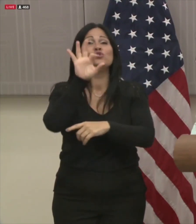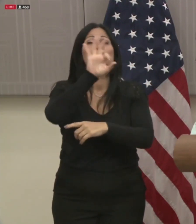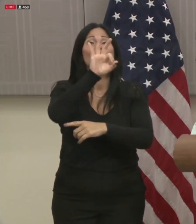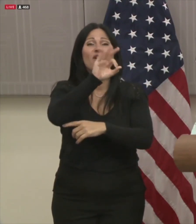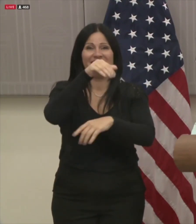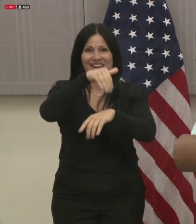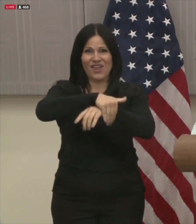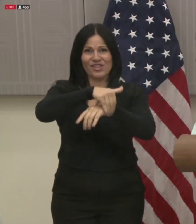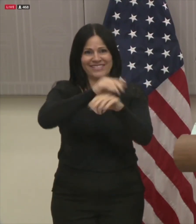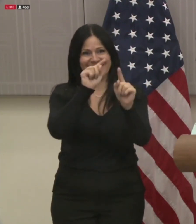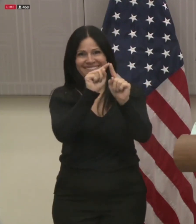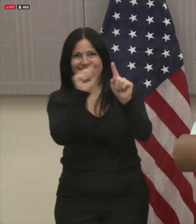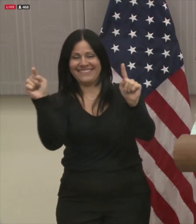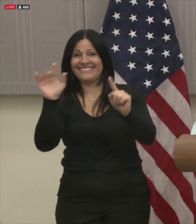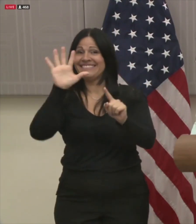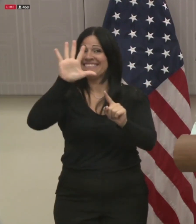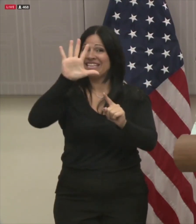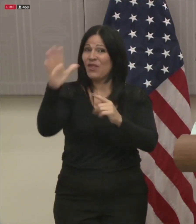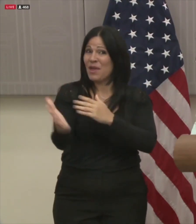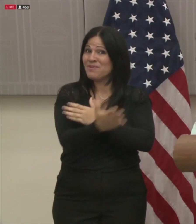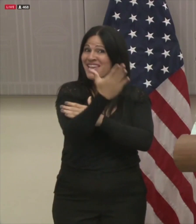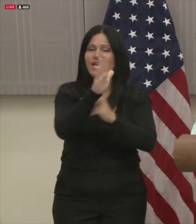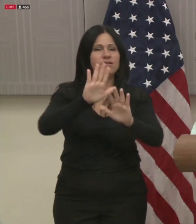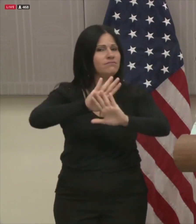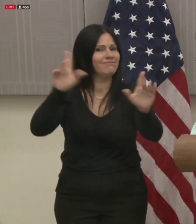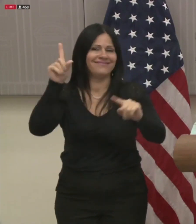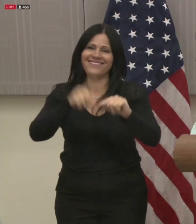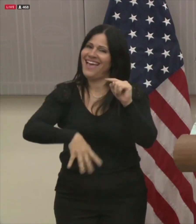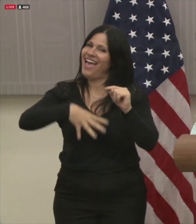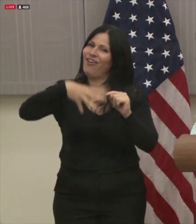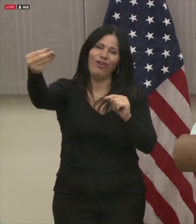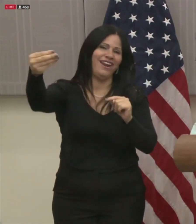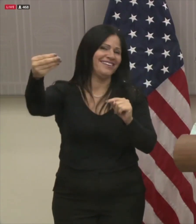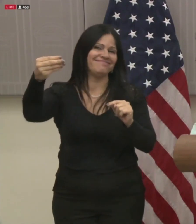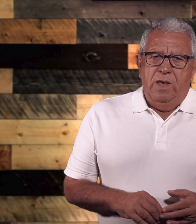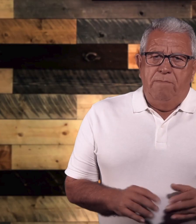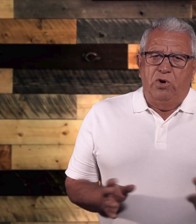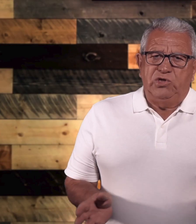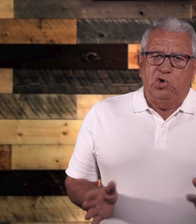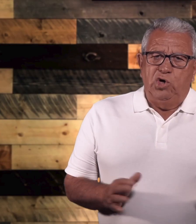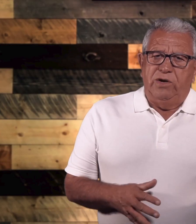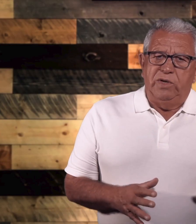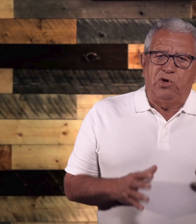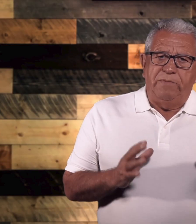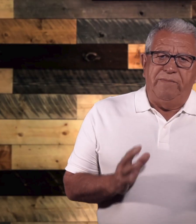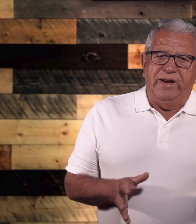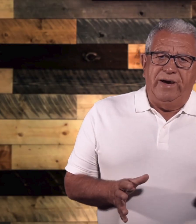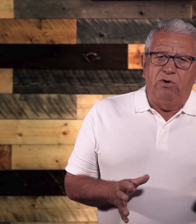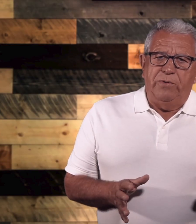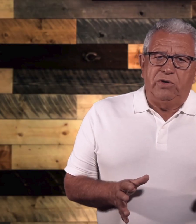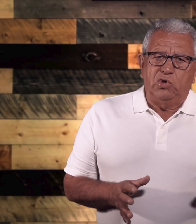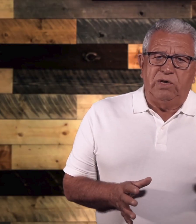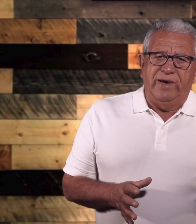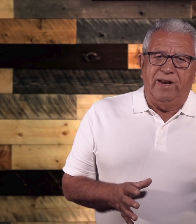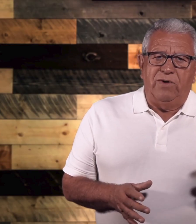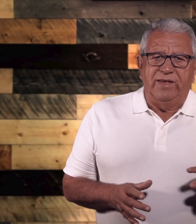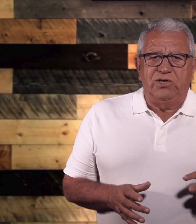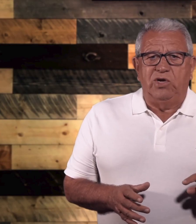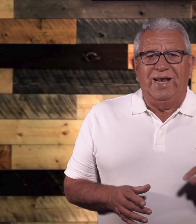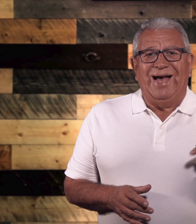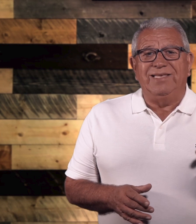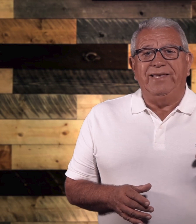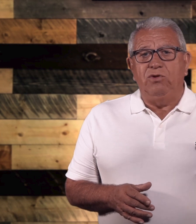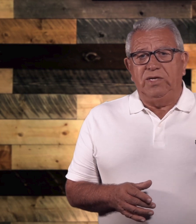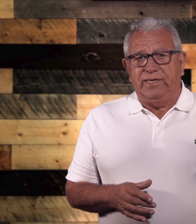mañana del día siguiente el cual se extenderá hasta el 30 de marzo hoy en nuestro primer aeropuerto se ve a la